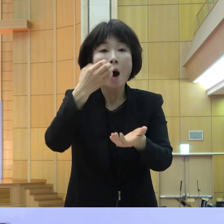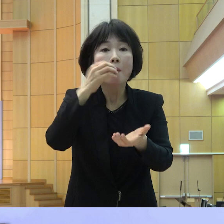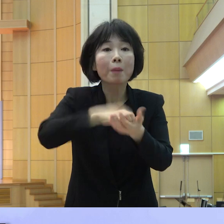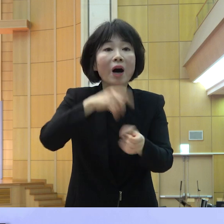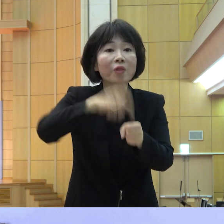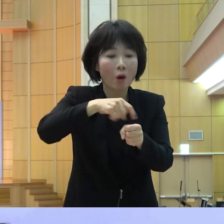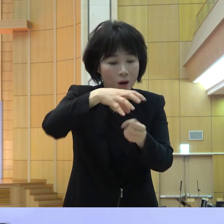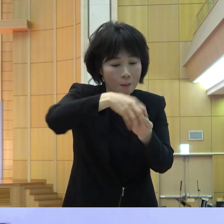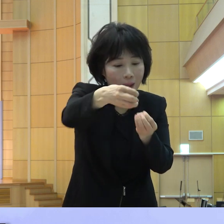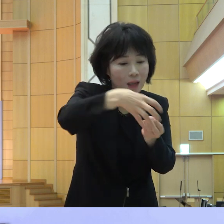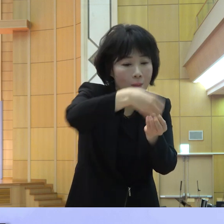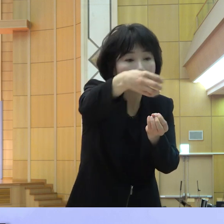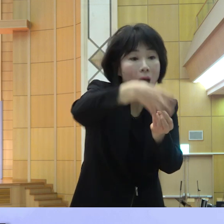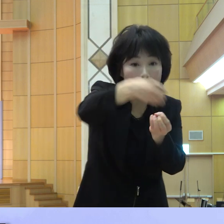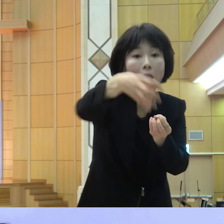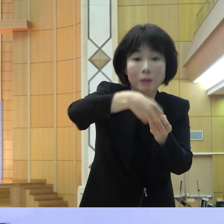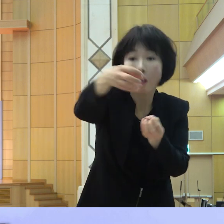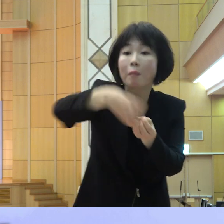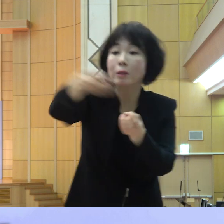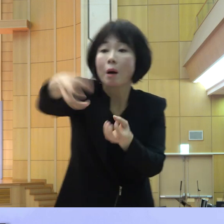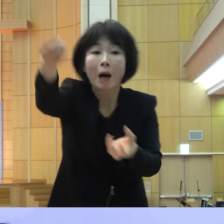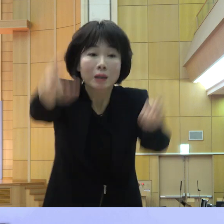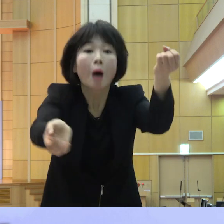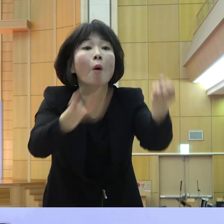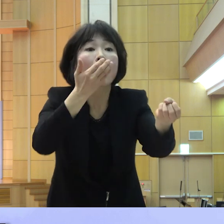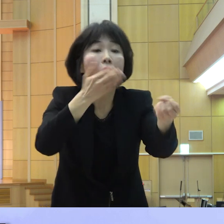먹어라, 이것이 내 몸이니라.